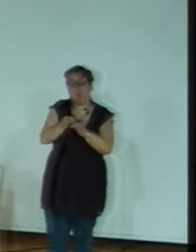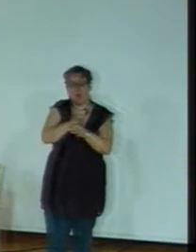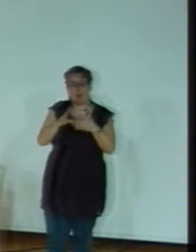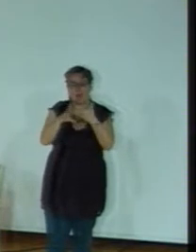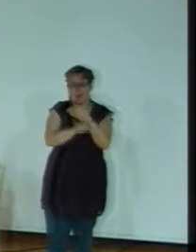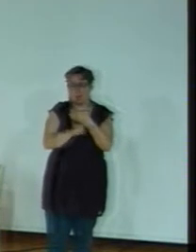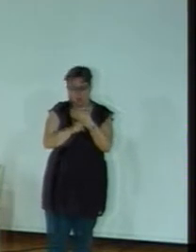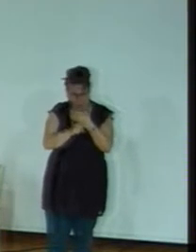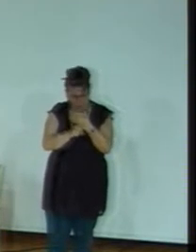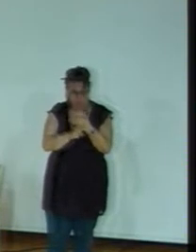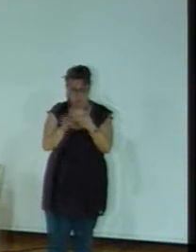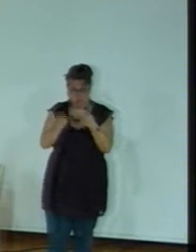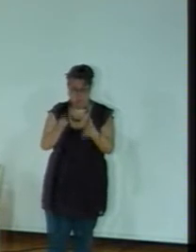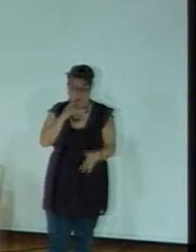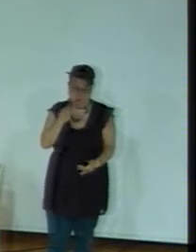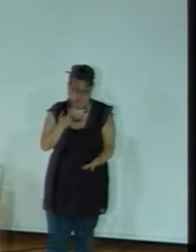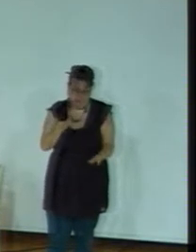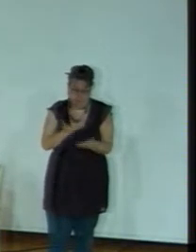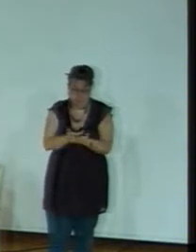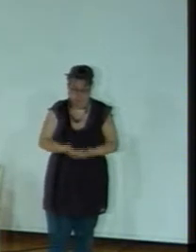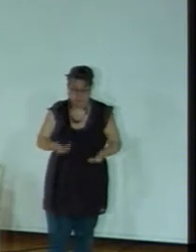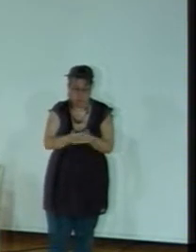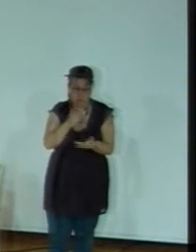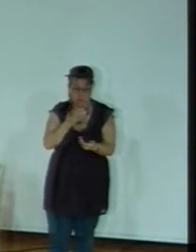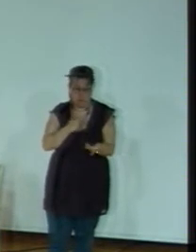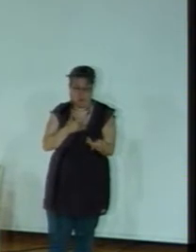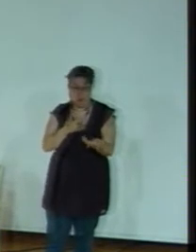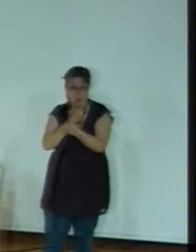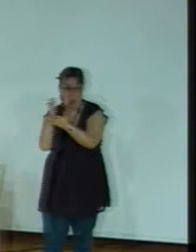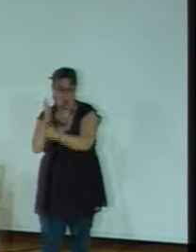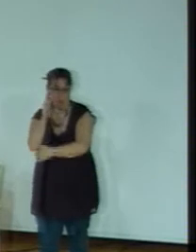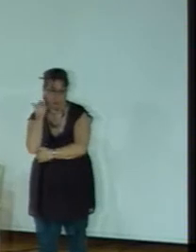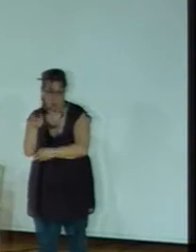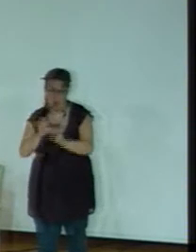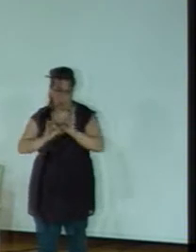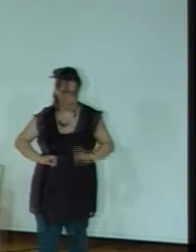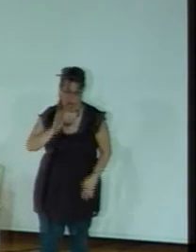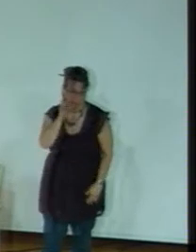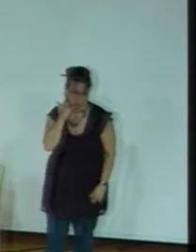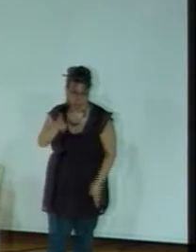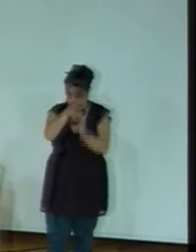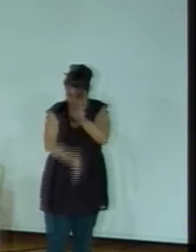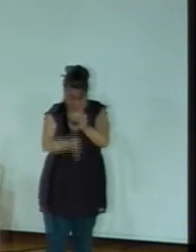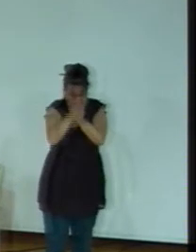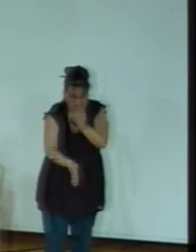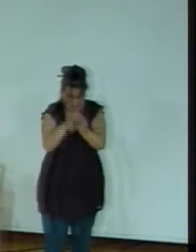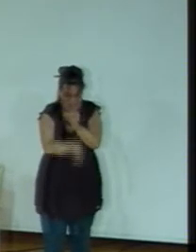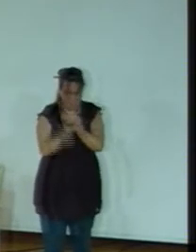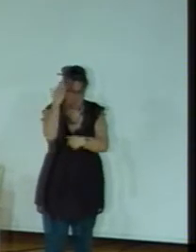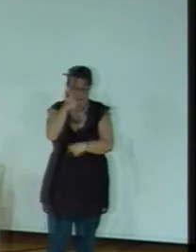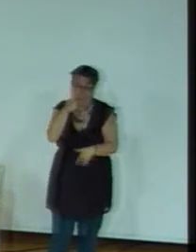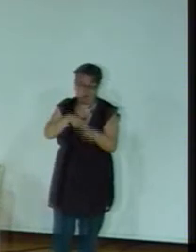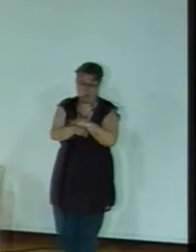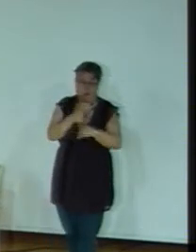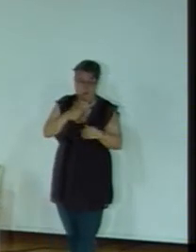justement des intermédiaires, des banques, voire des notaires ou d'autres intermédiaires. Et donc ça va être un combat qu'on va certainement voir arriver très très